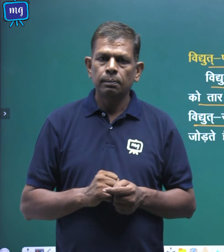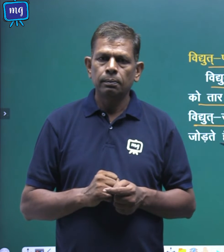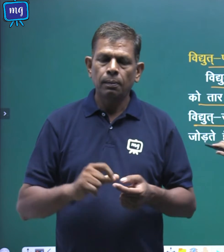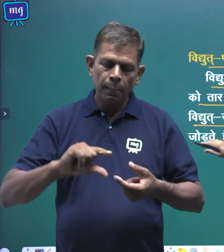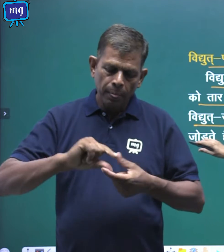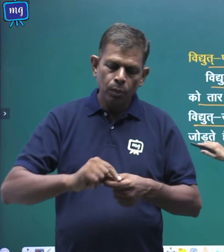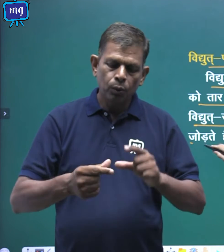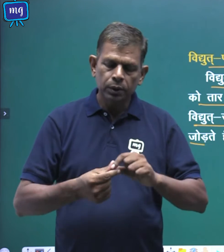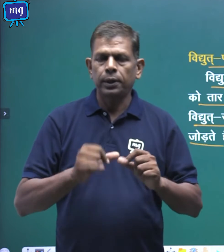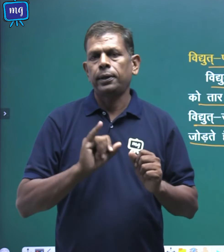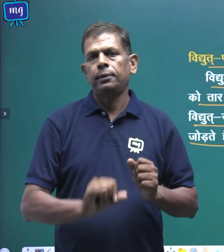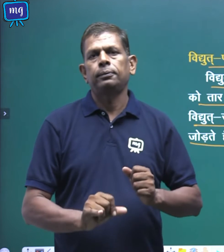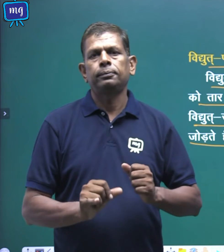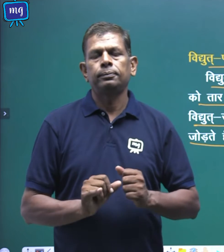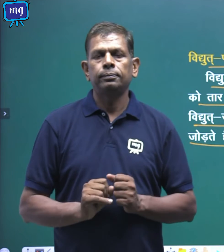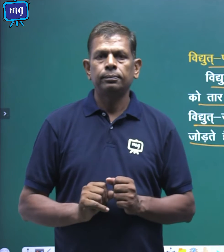जोड़ते हैं।